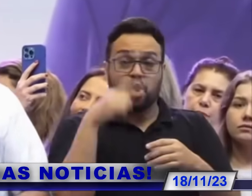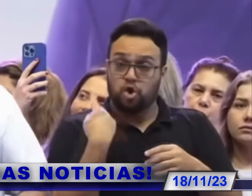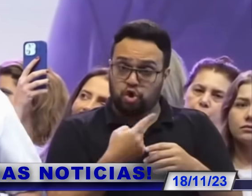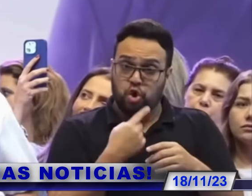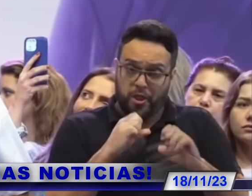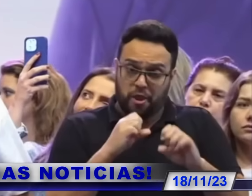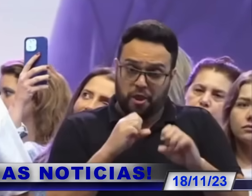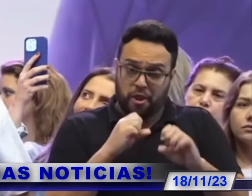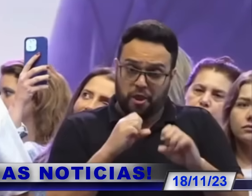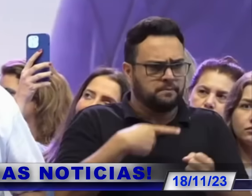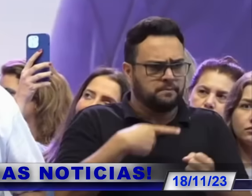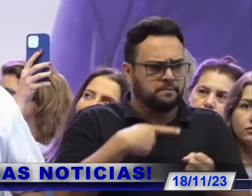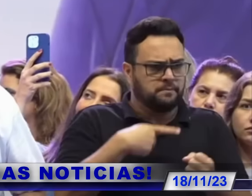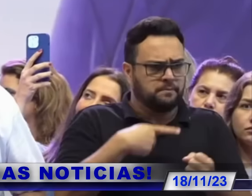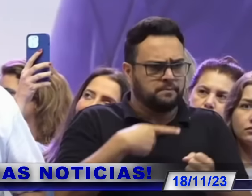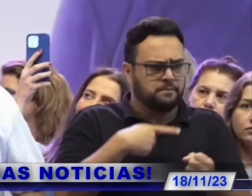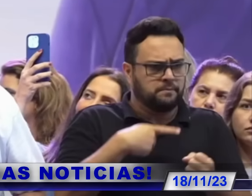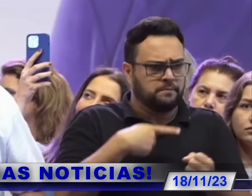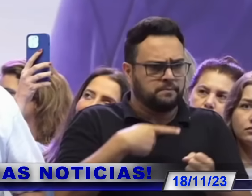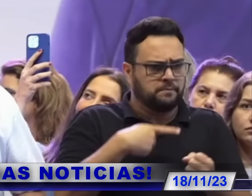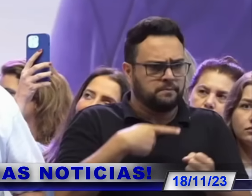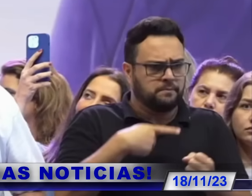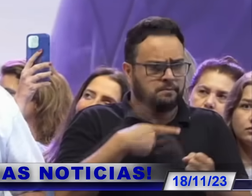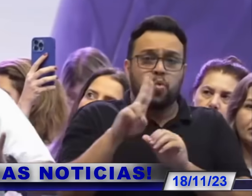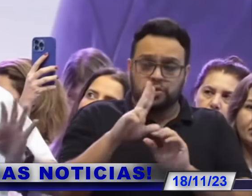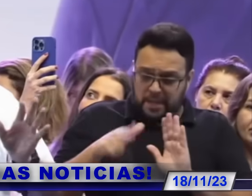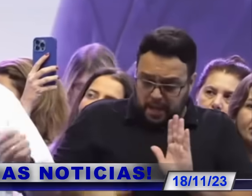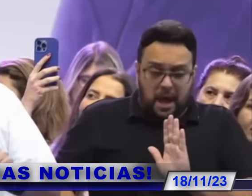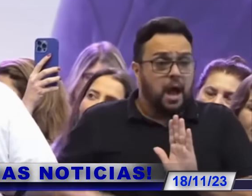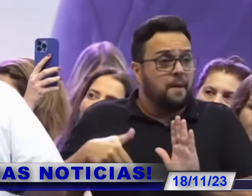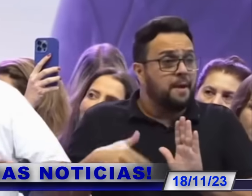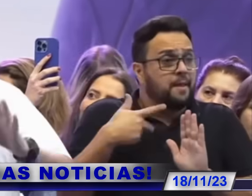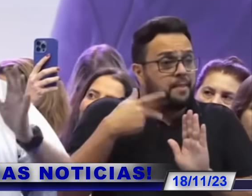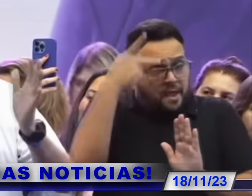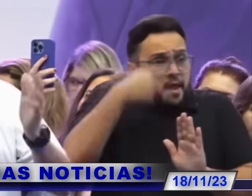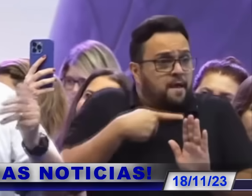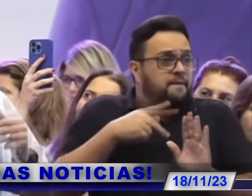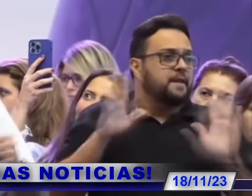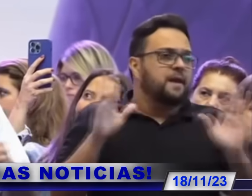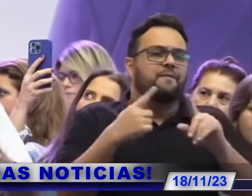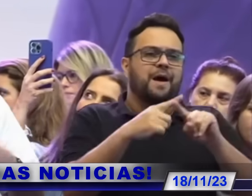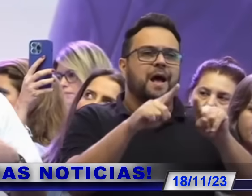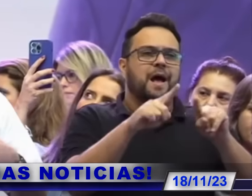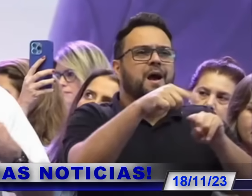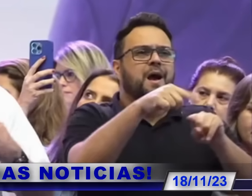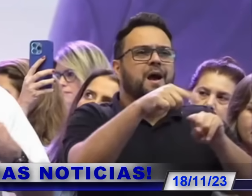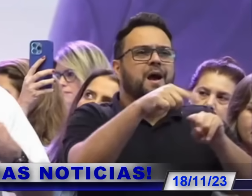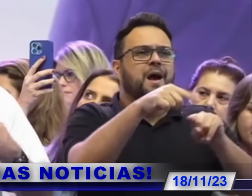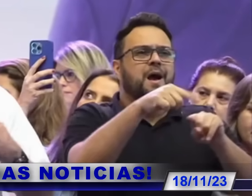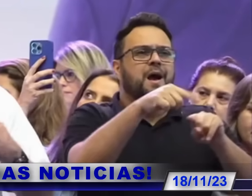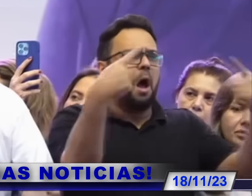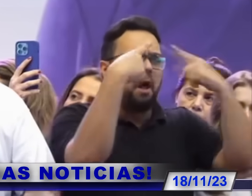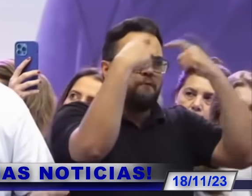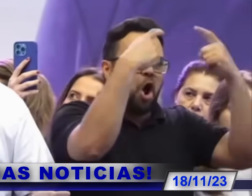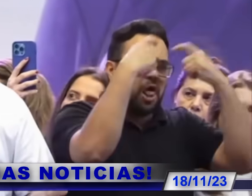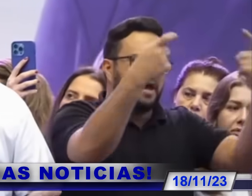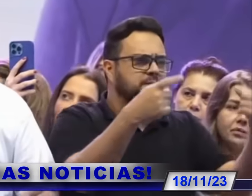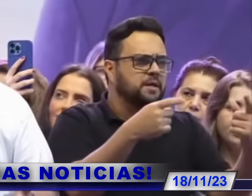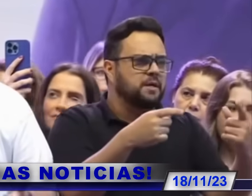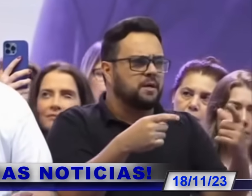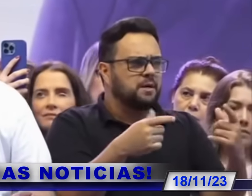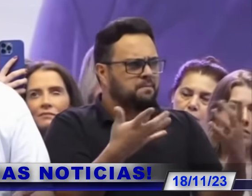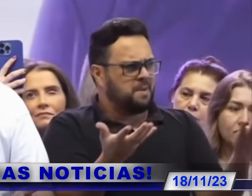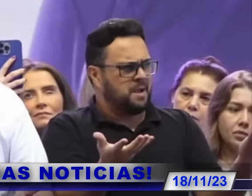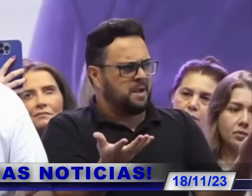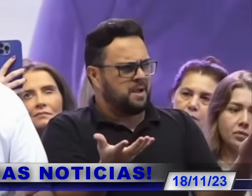o legítimo direito à defesa. A esquerda fala, olha, a violência aumentou dada a política armamentista do